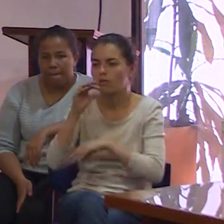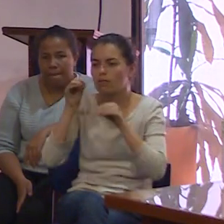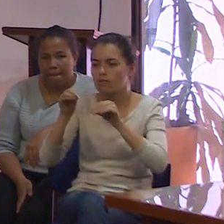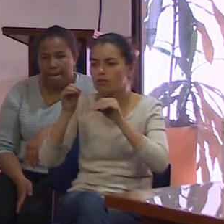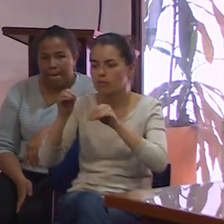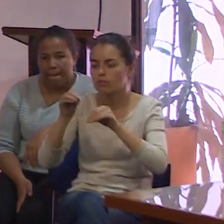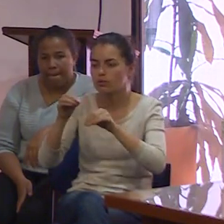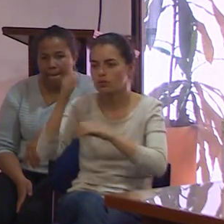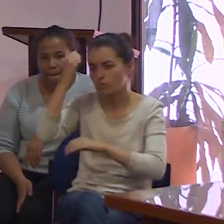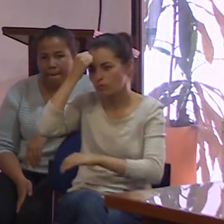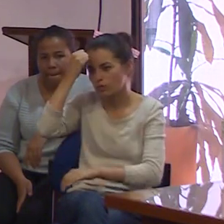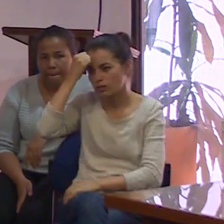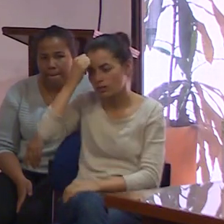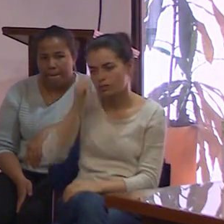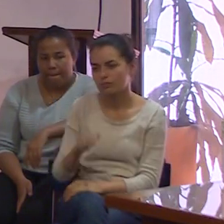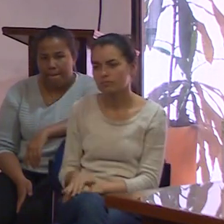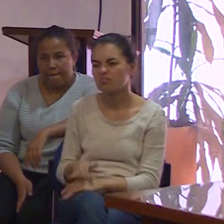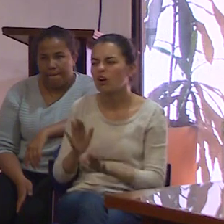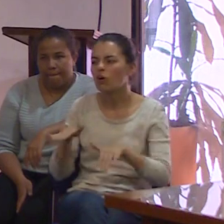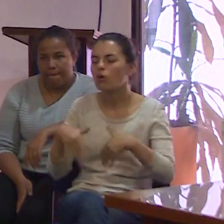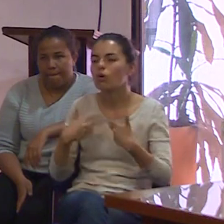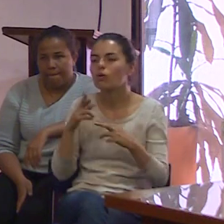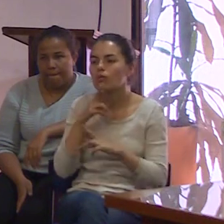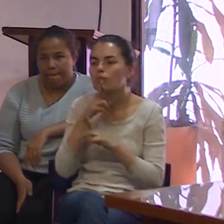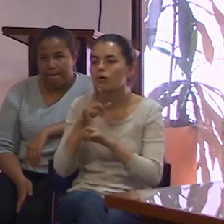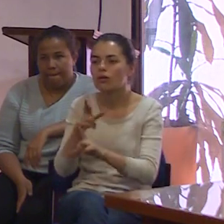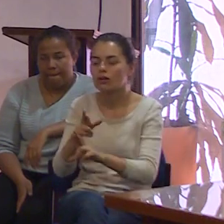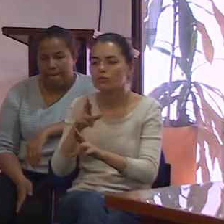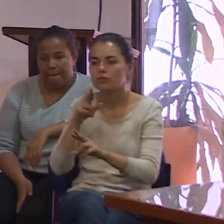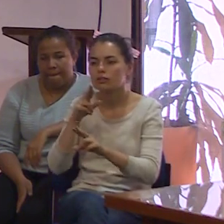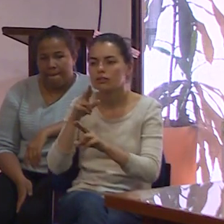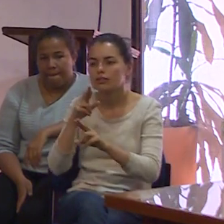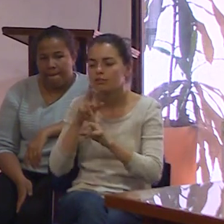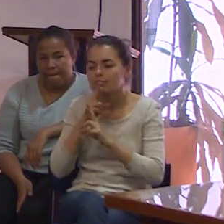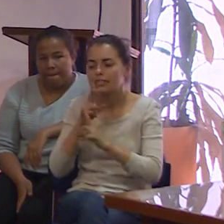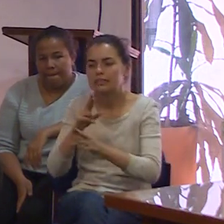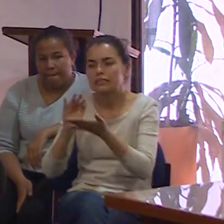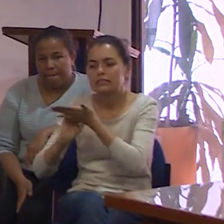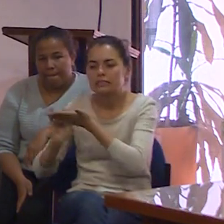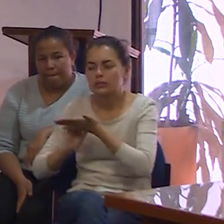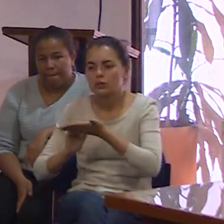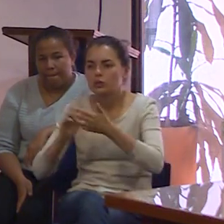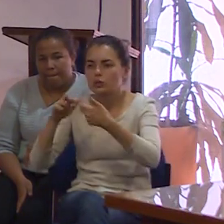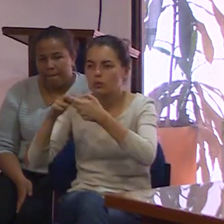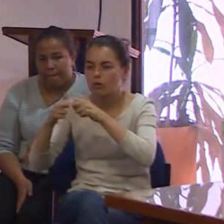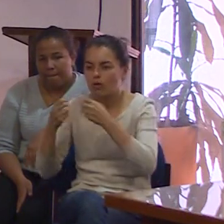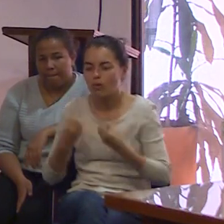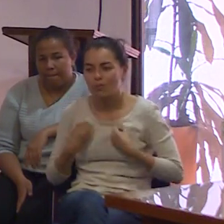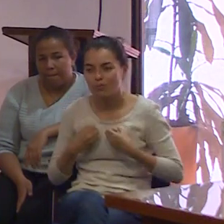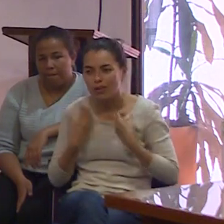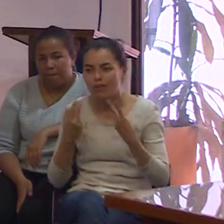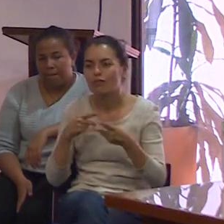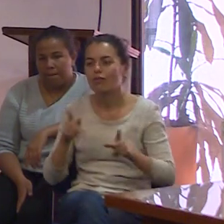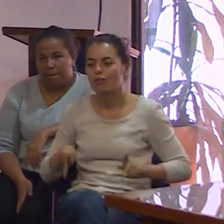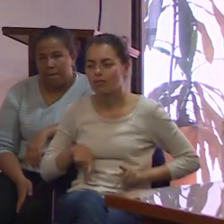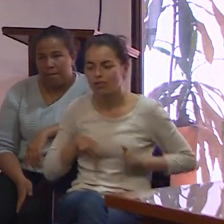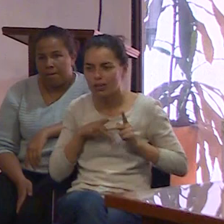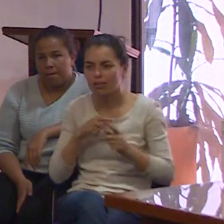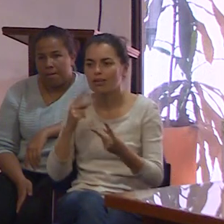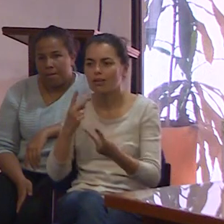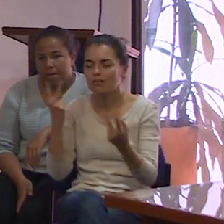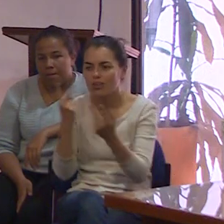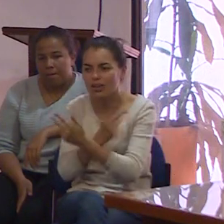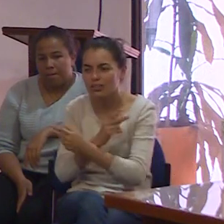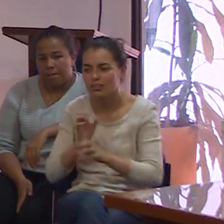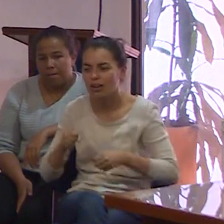profesores, cómo responder a problemáticas que tienen que ver con lo vivo, con la vida, la violencia,